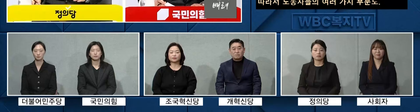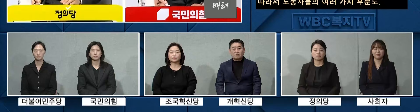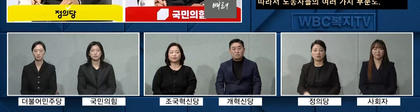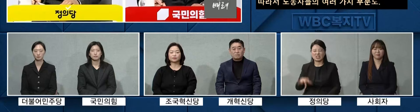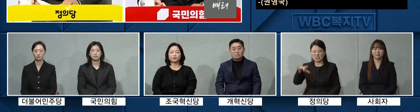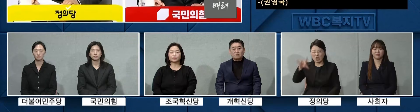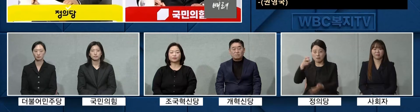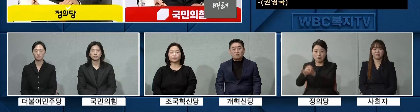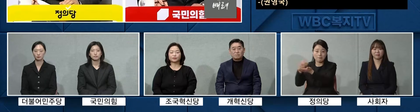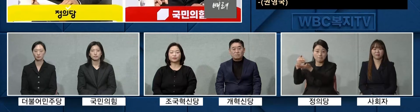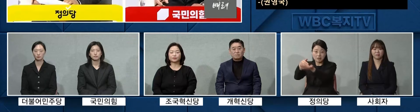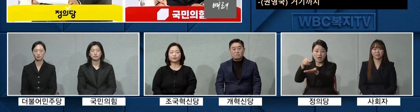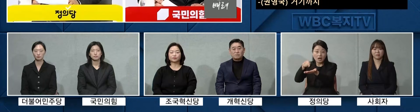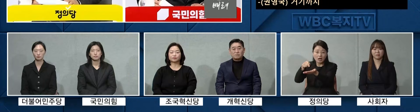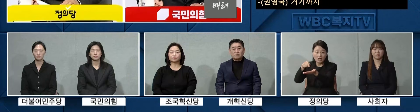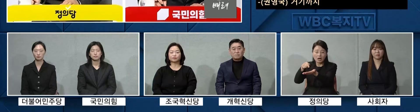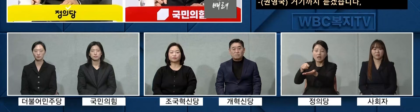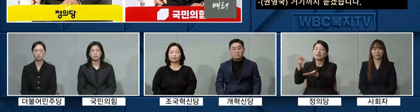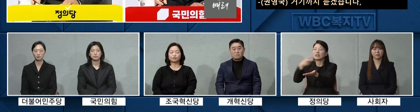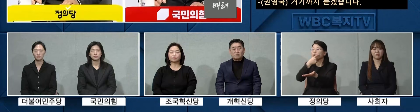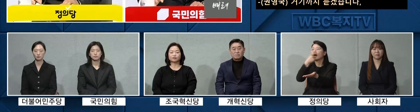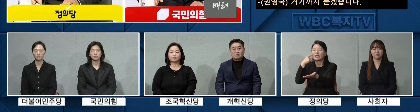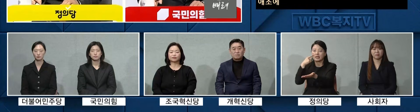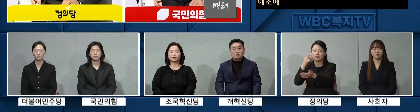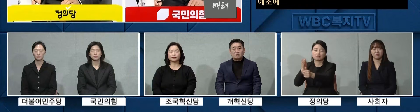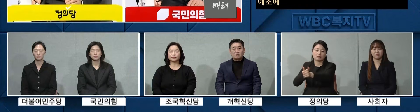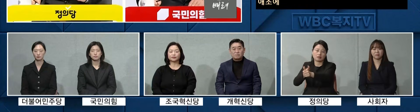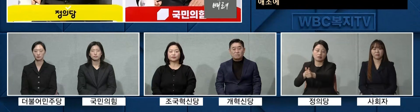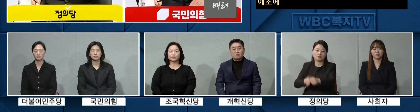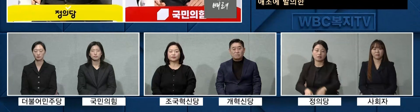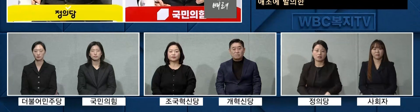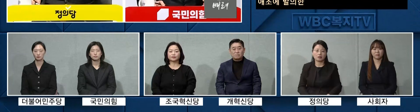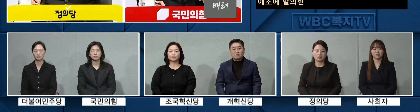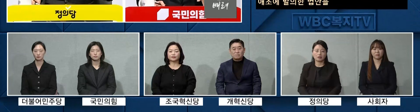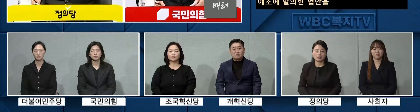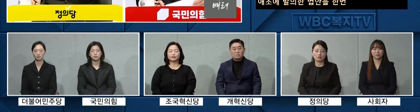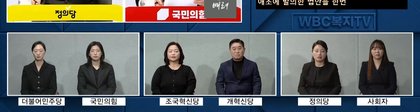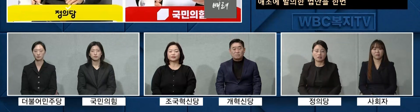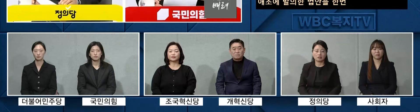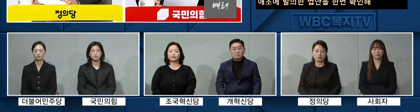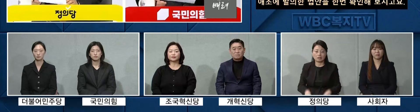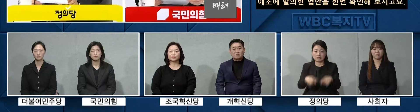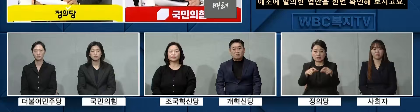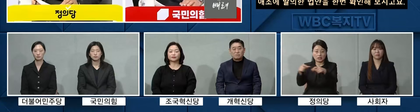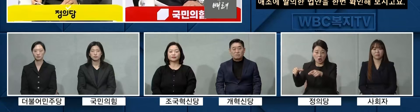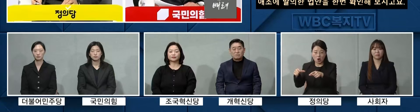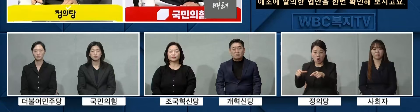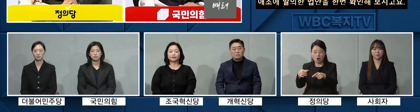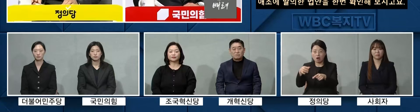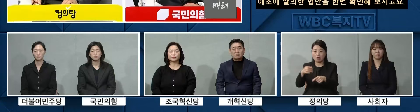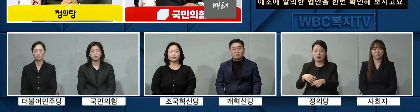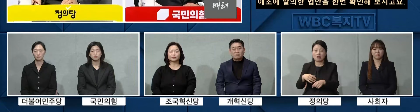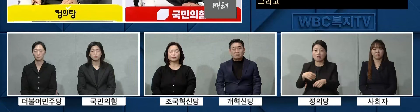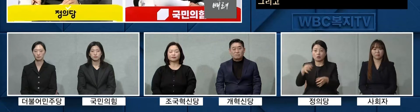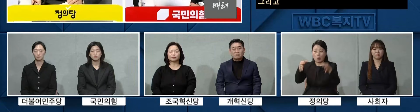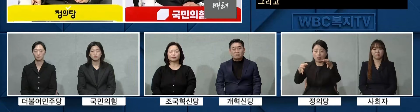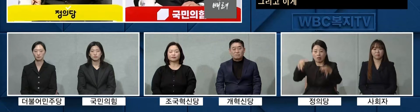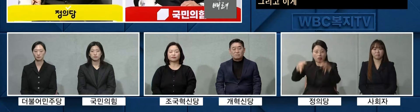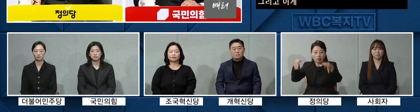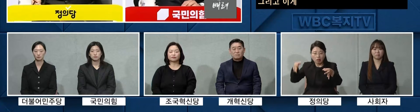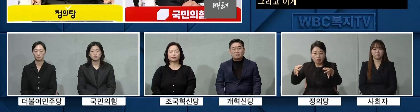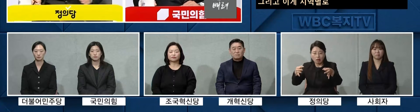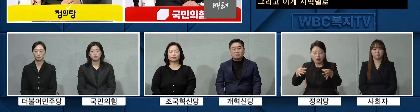애초에 발의한 법안을 한번 확인해 보시고요. 그리고 이게 지역별로 차등을 주게 되면